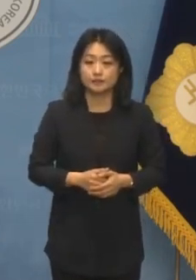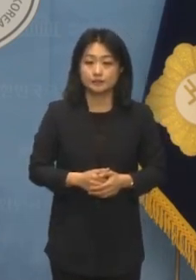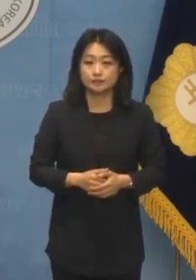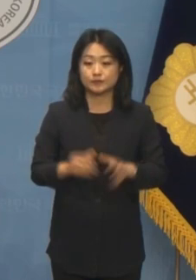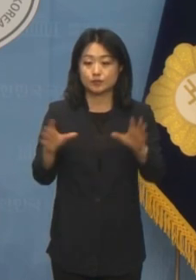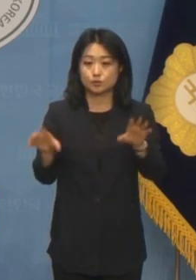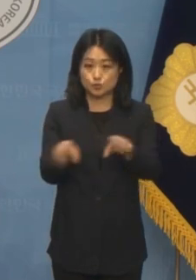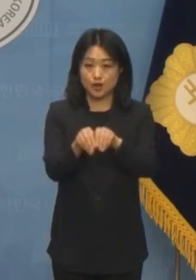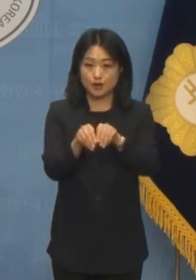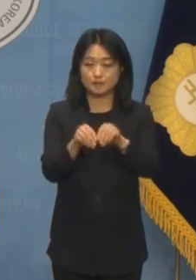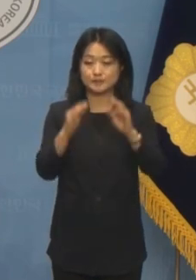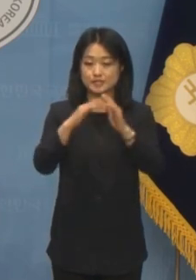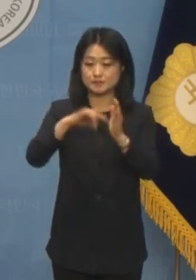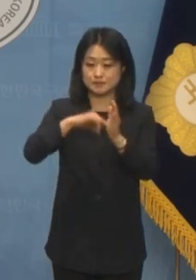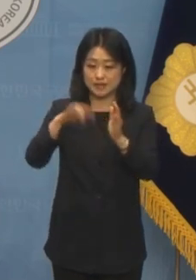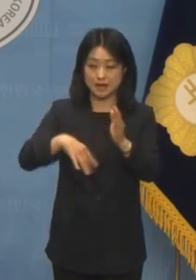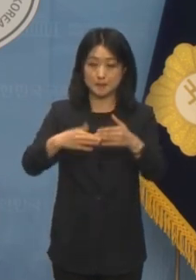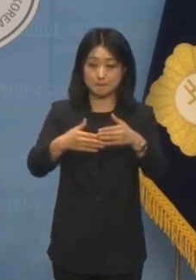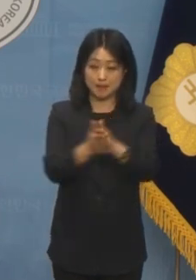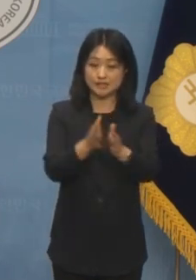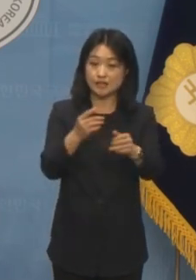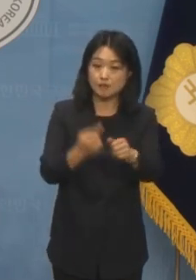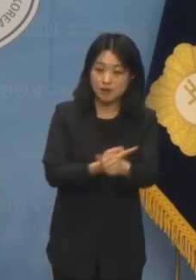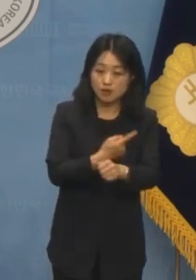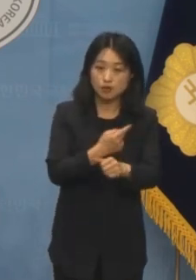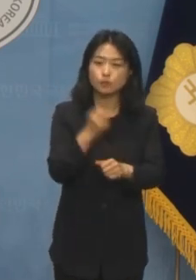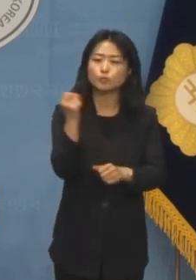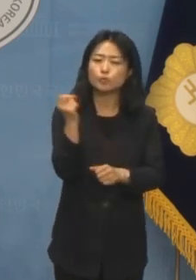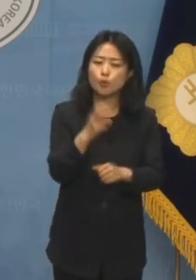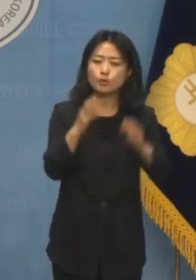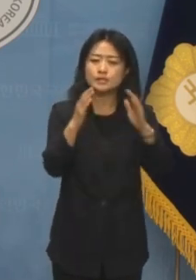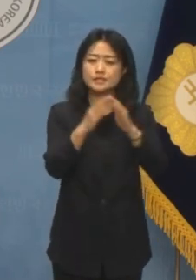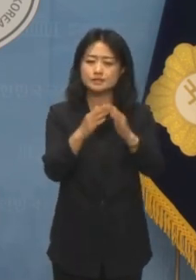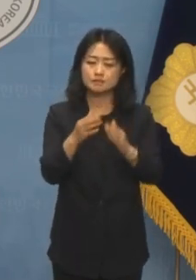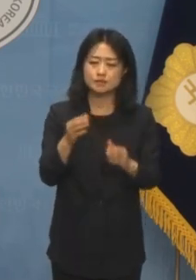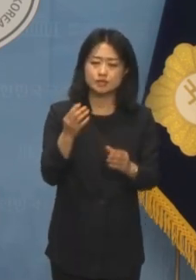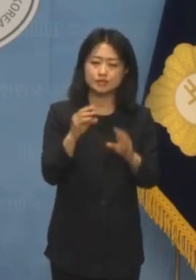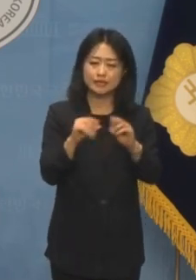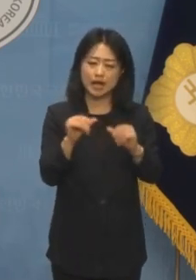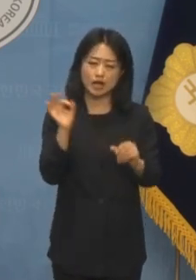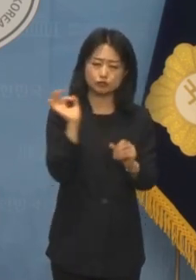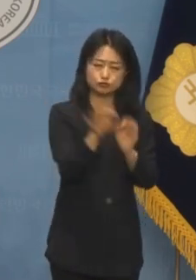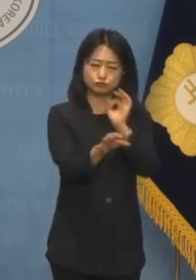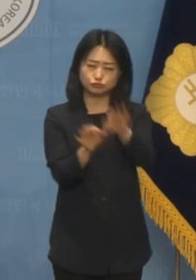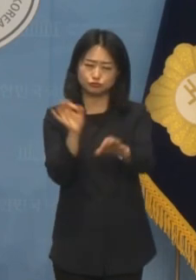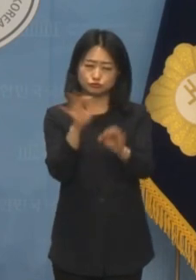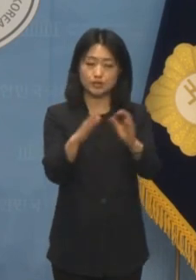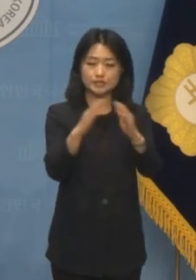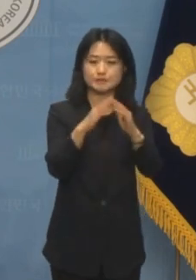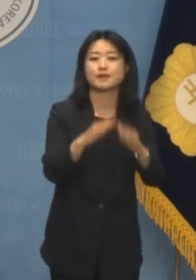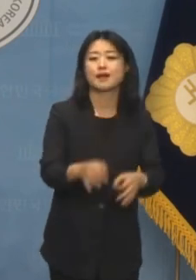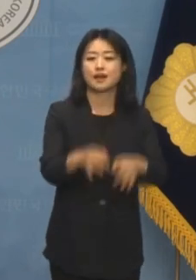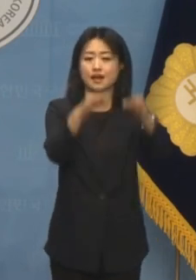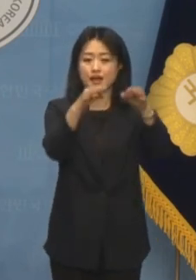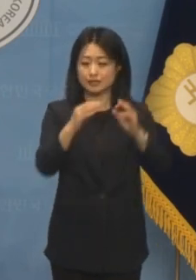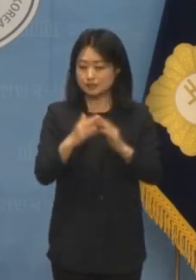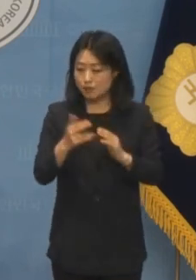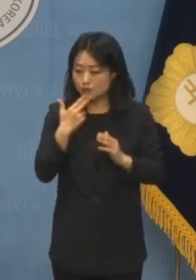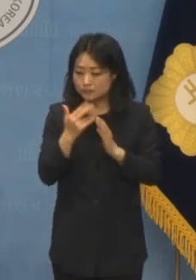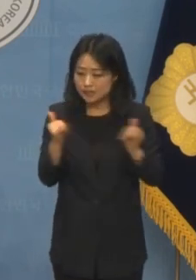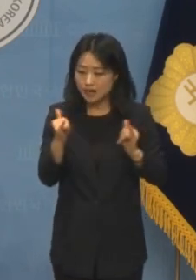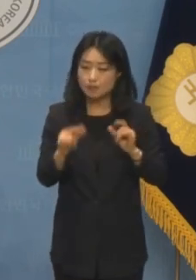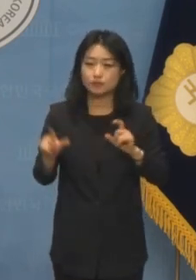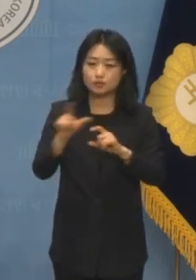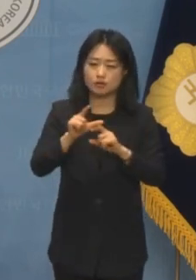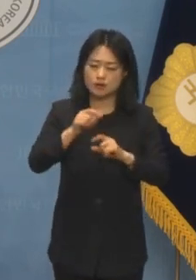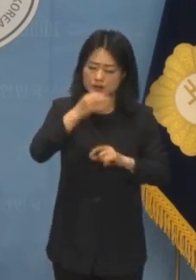종부세가 폐지되면 몇 년 후 또다시 투기 수요 증가로 집값은 폭등하고 무주택자는 주거